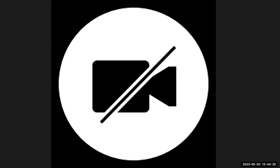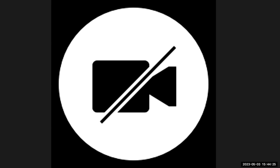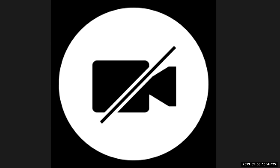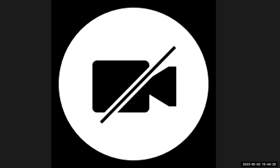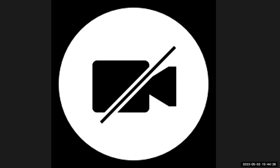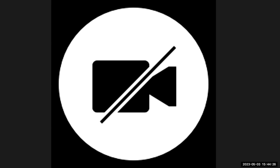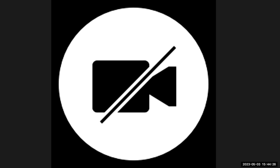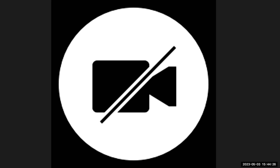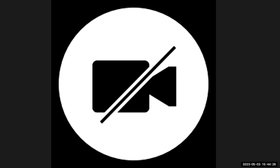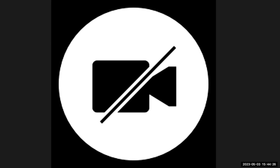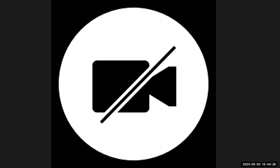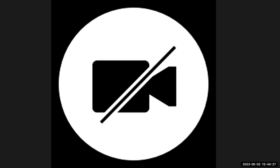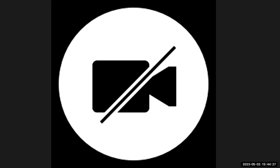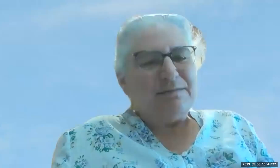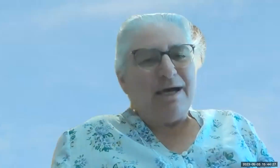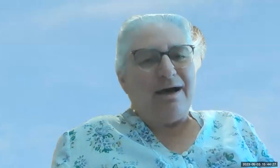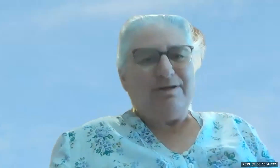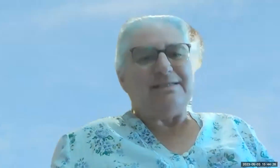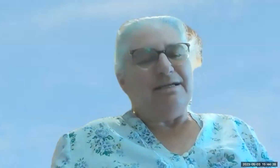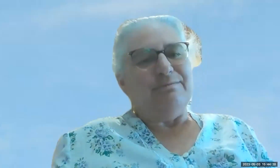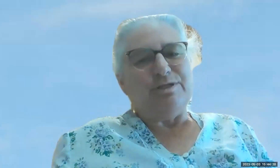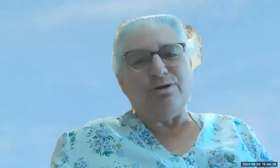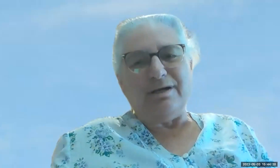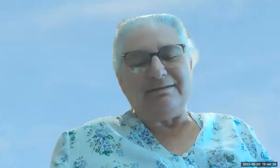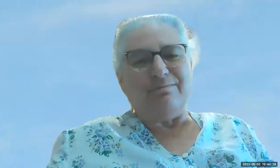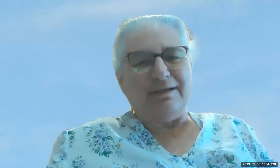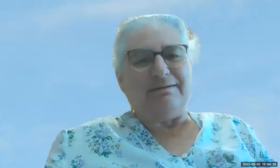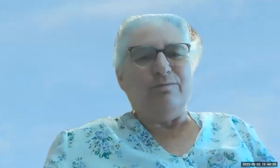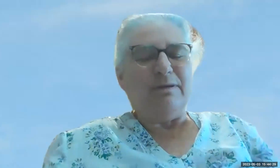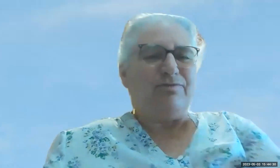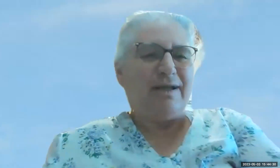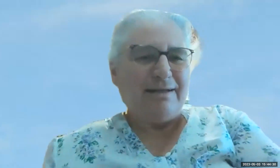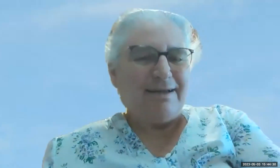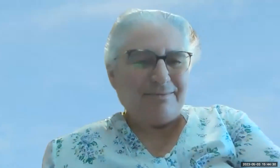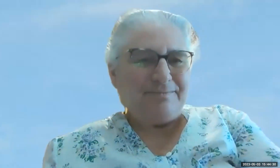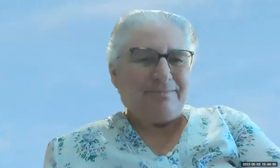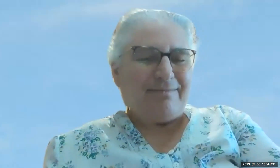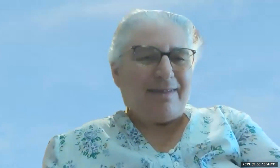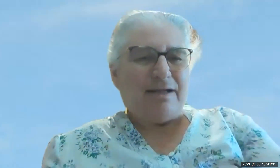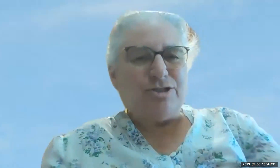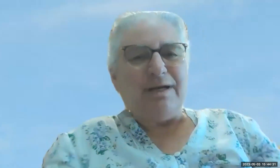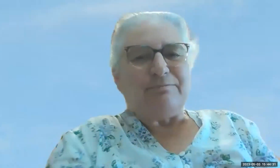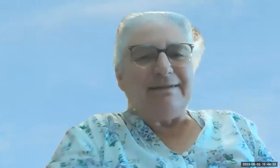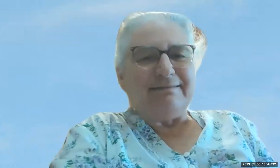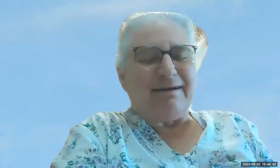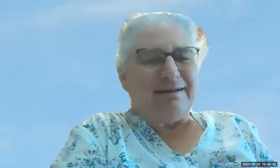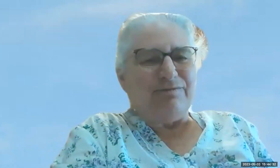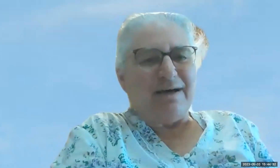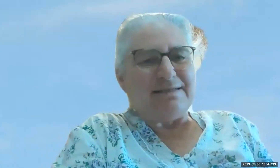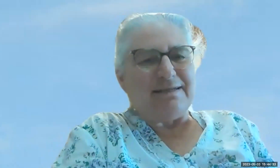אז כי אני מתנגדת לעצם הרעיון הזה למצוא את המומים לפני הלידה אני שואלת מה דעתך על הדבר הזה